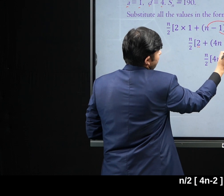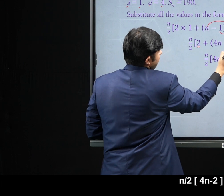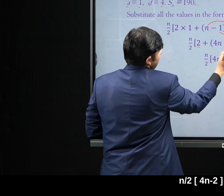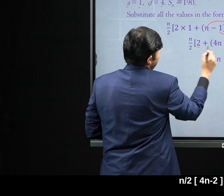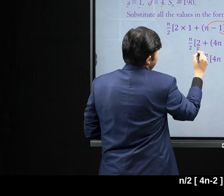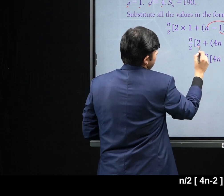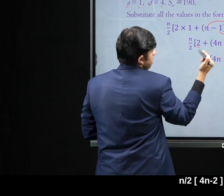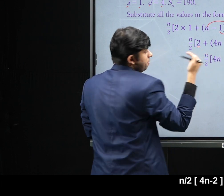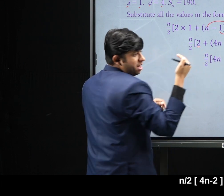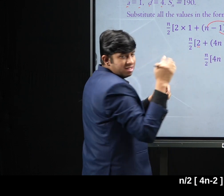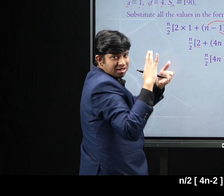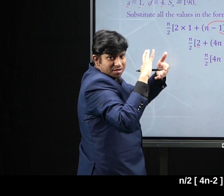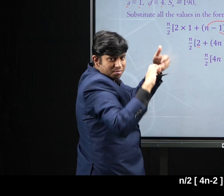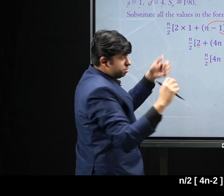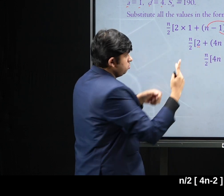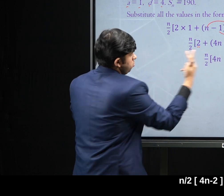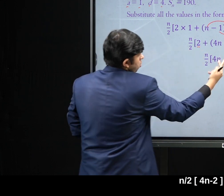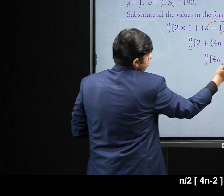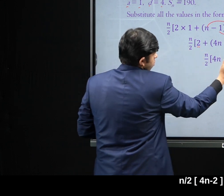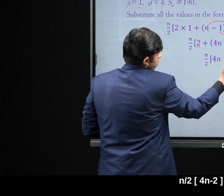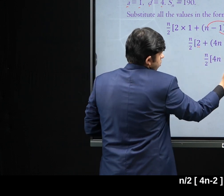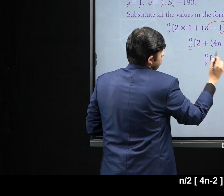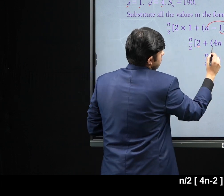n/2 into 4n minus 2 is equal to 190.